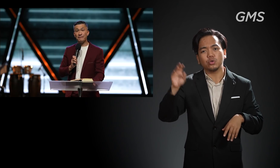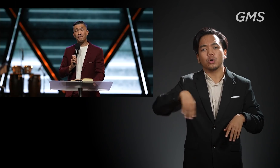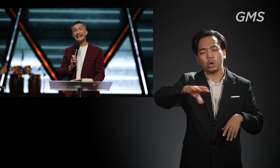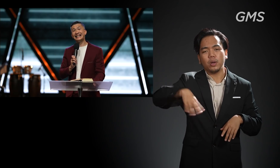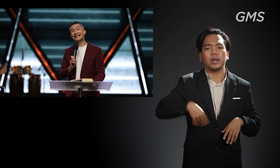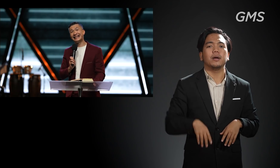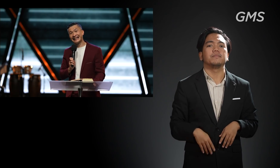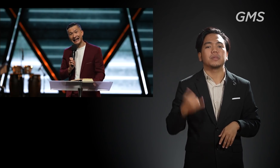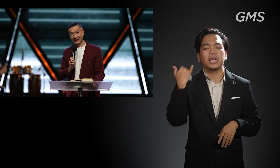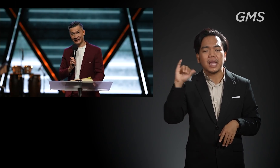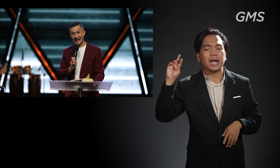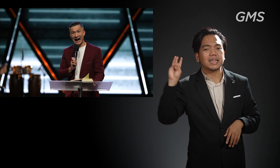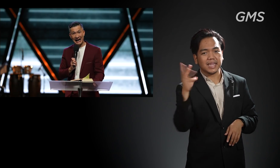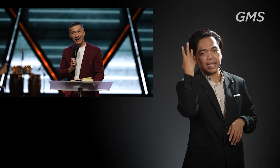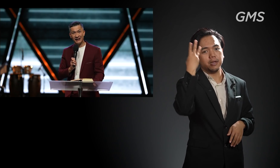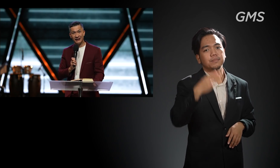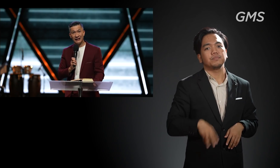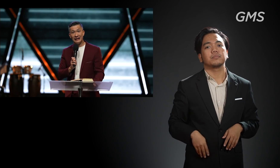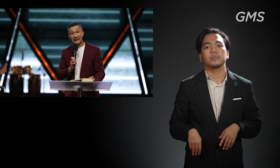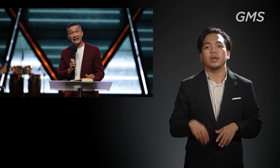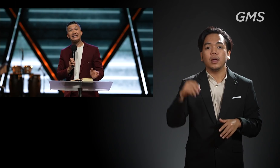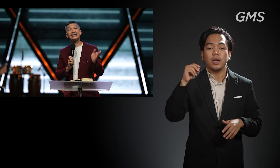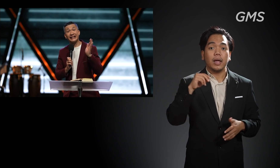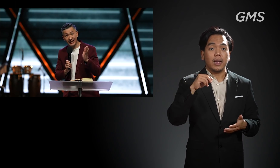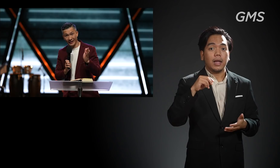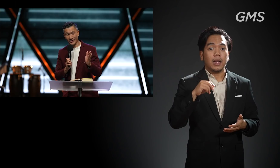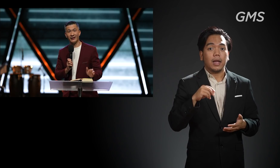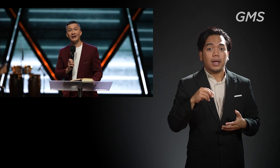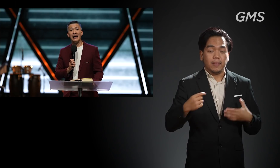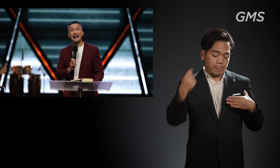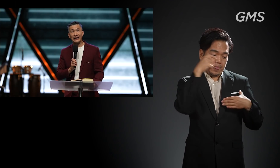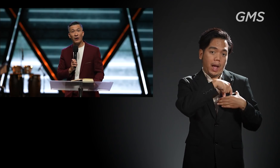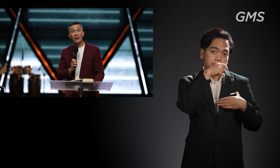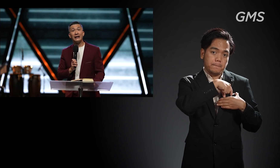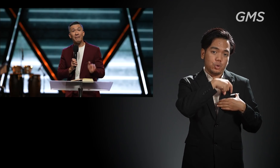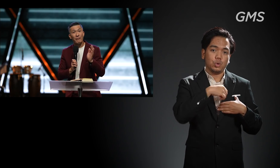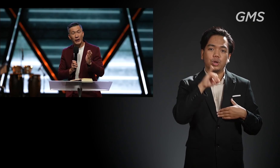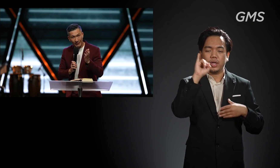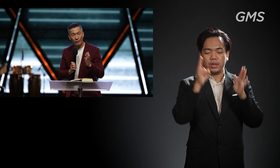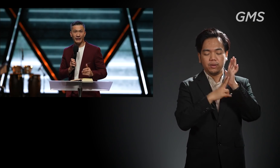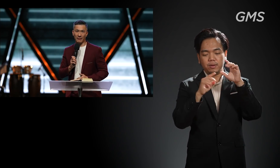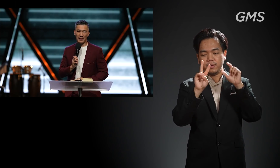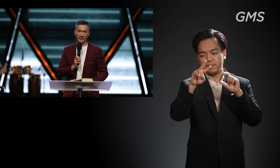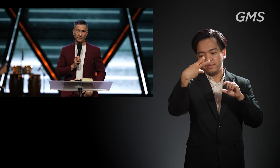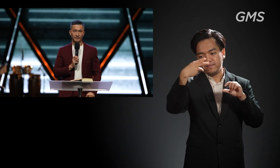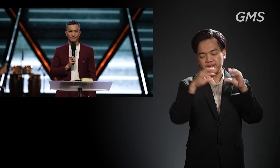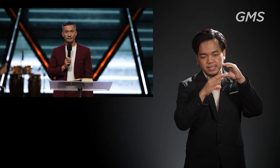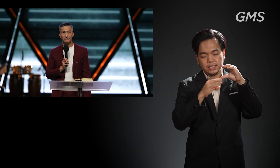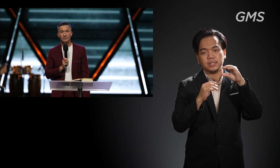investasi di pendidikan anak dan skills atau kemampuan-kemampuan